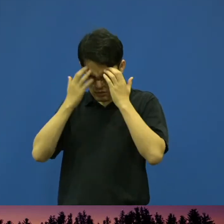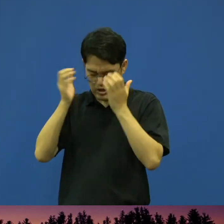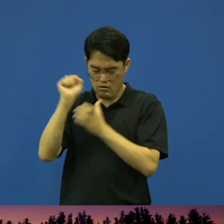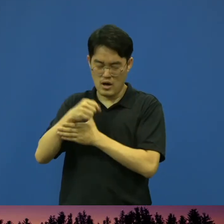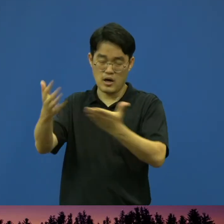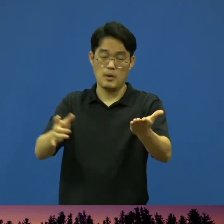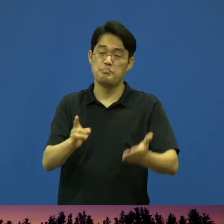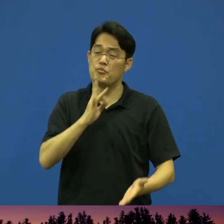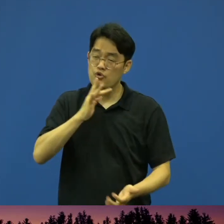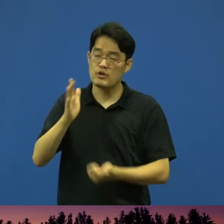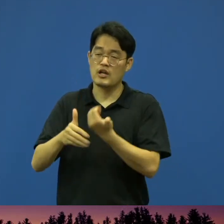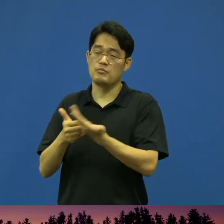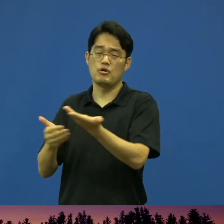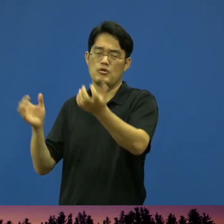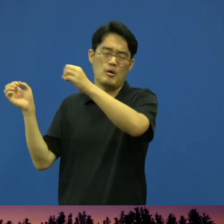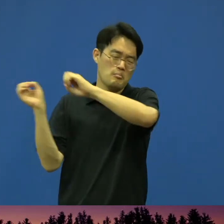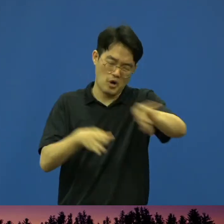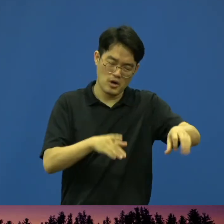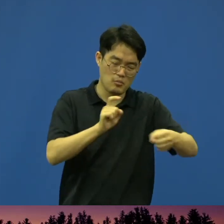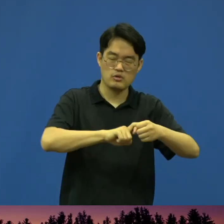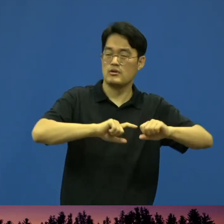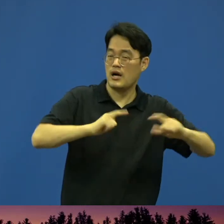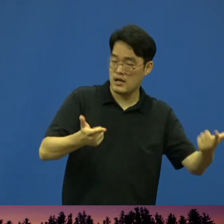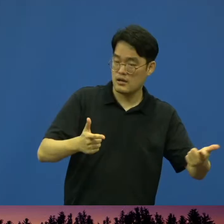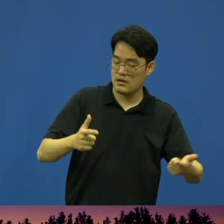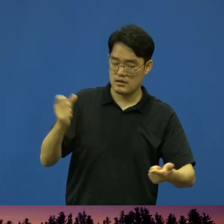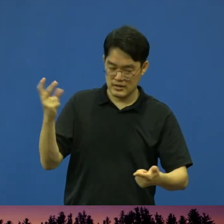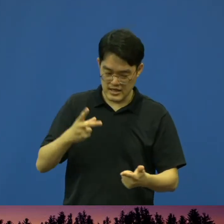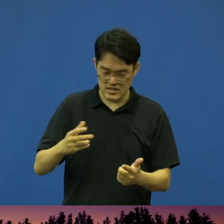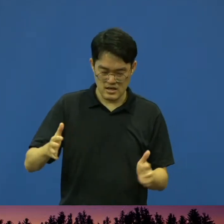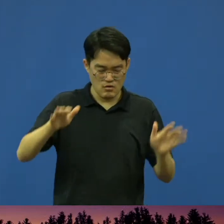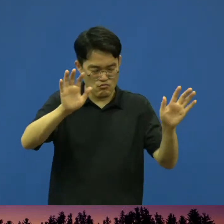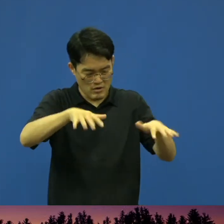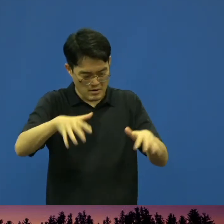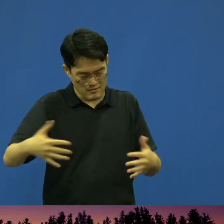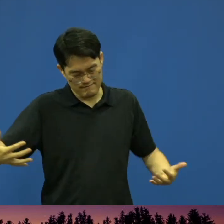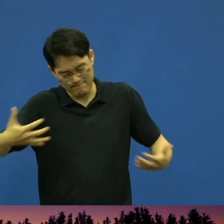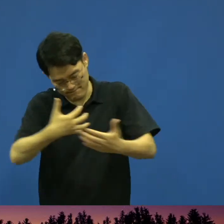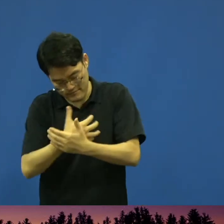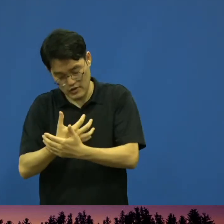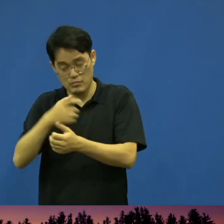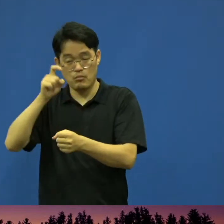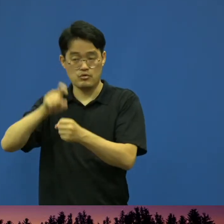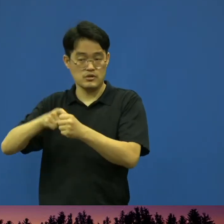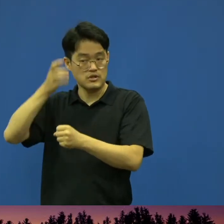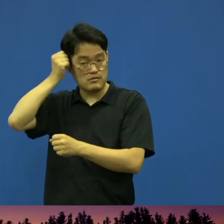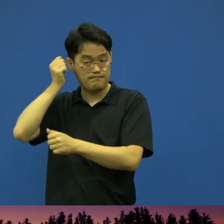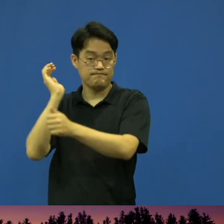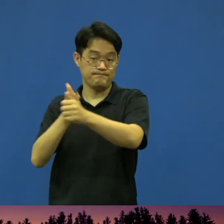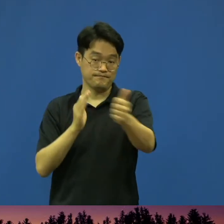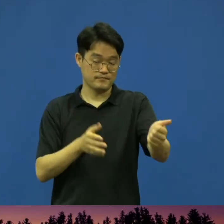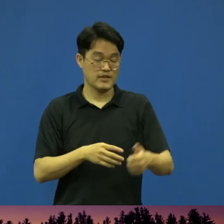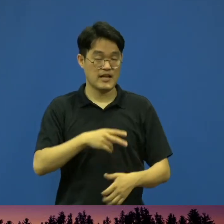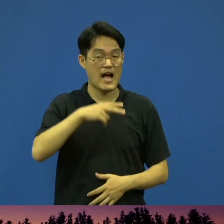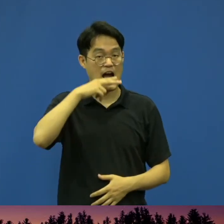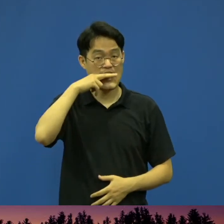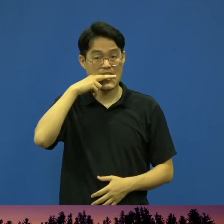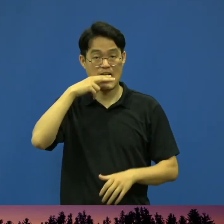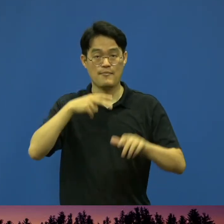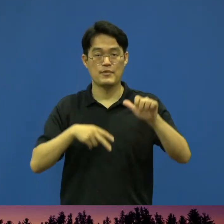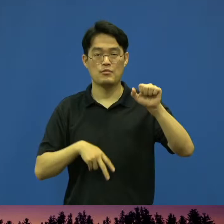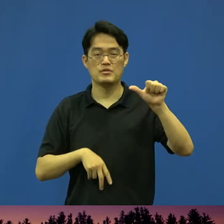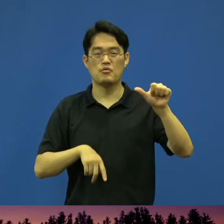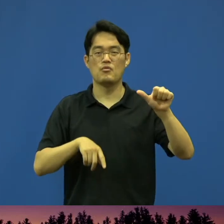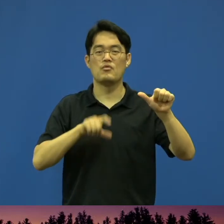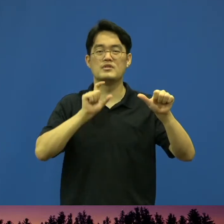우리를 품에 안으시려는 것을 기억하십시오. 그래서 이사야서 55장 8절에서 9절 말씀은 이렇게 기록하고 있습니다.